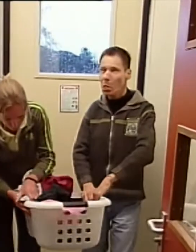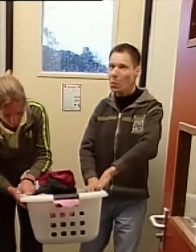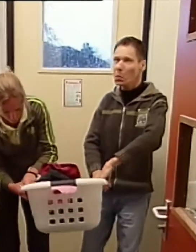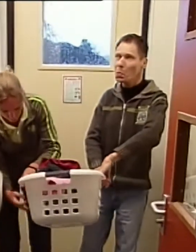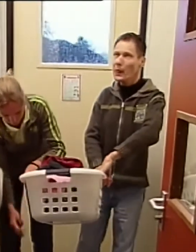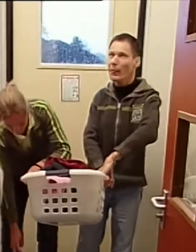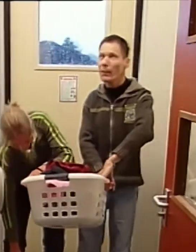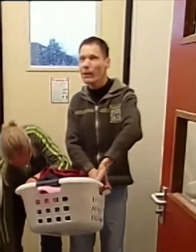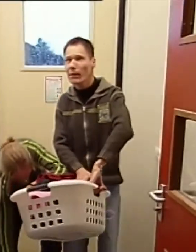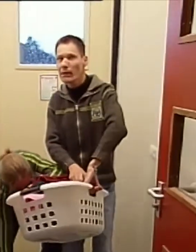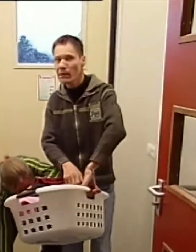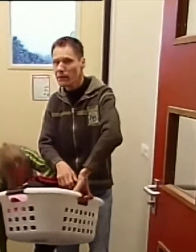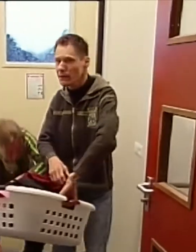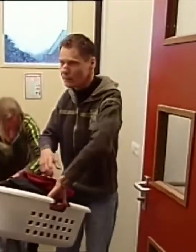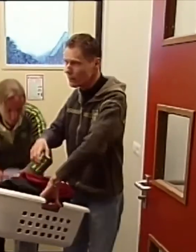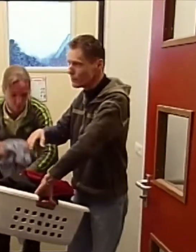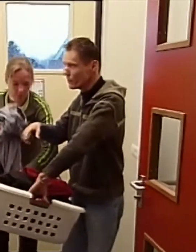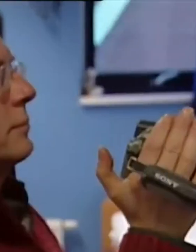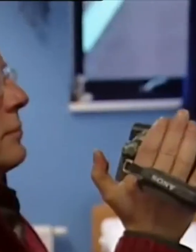video-interactieanalyse, onderdeel van de methode contact.